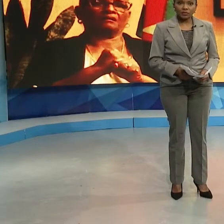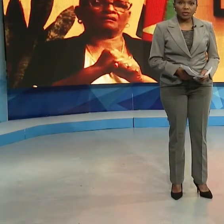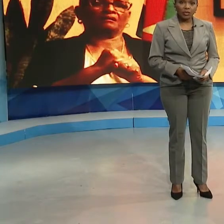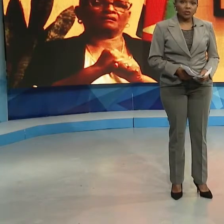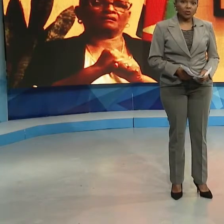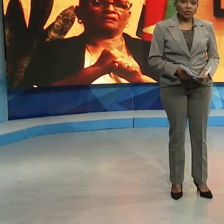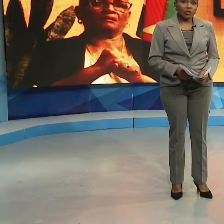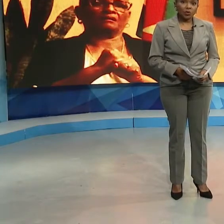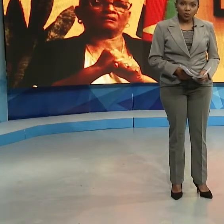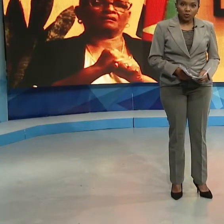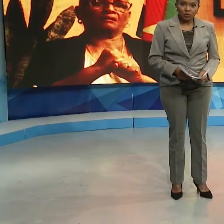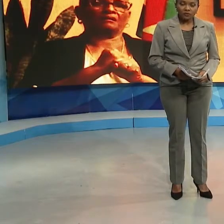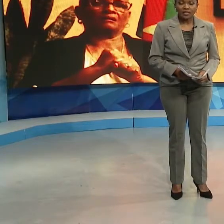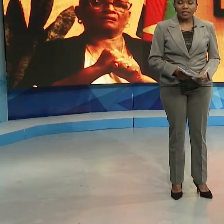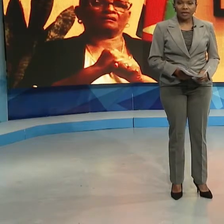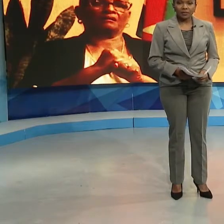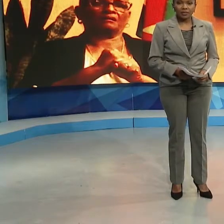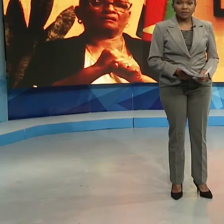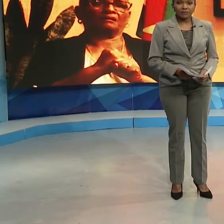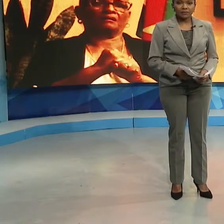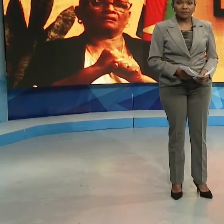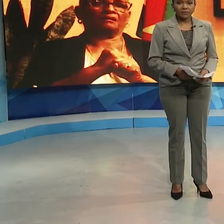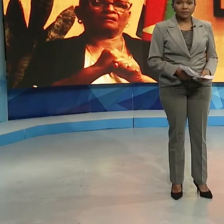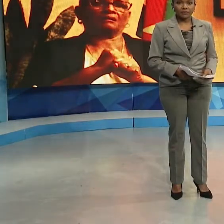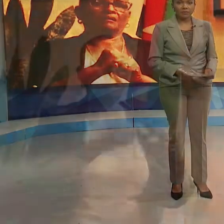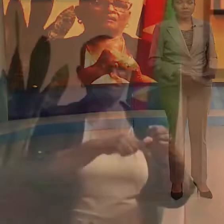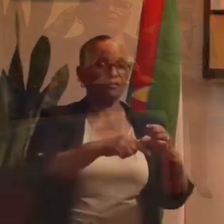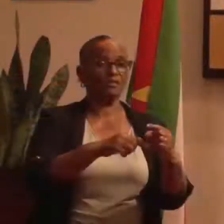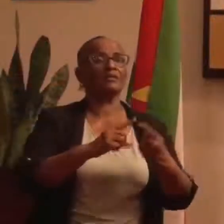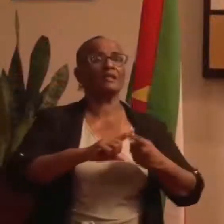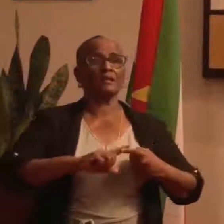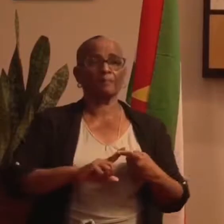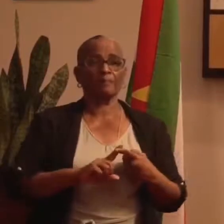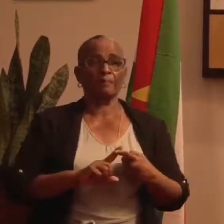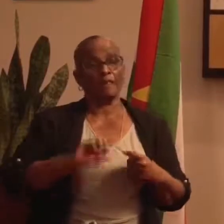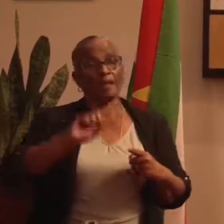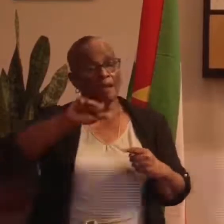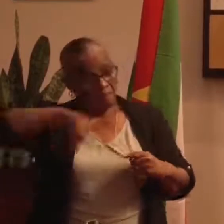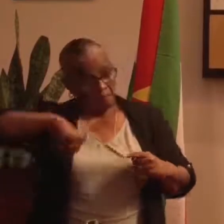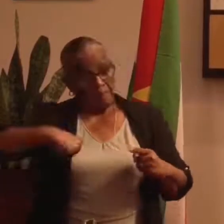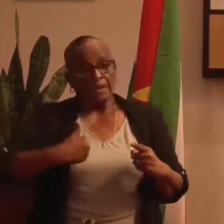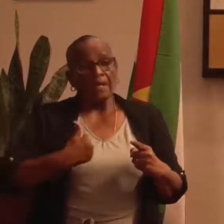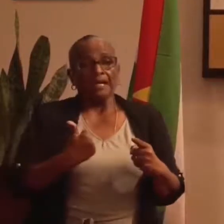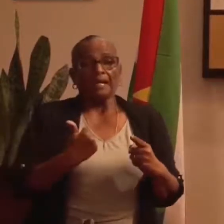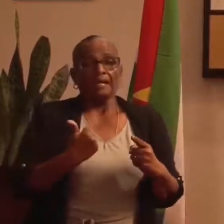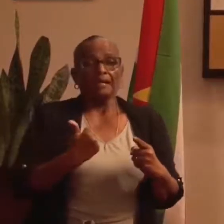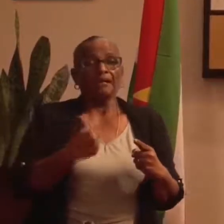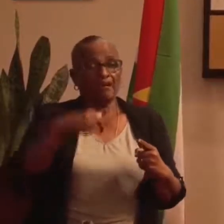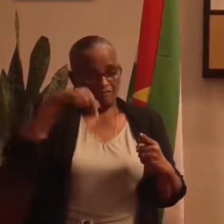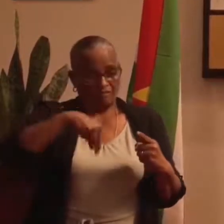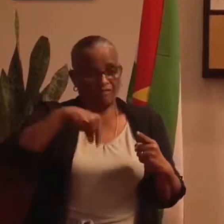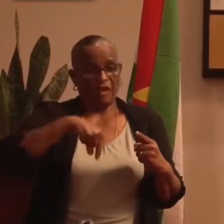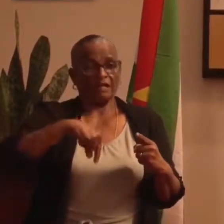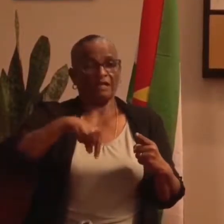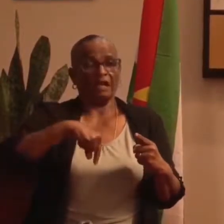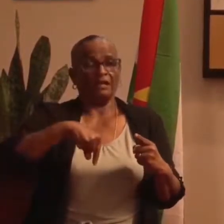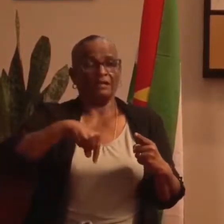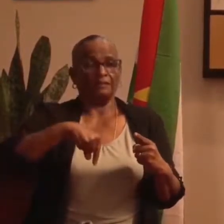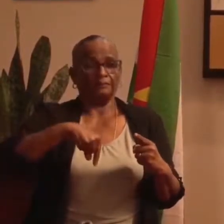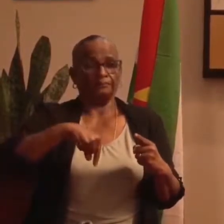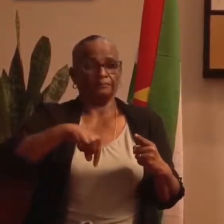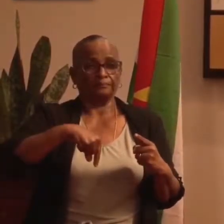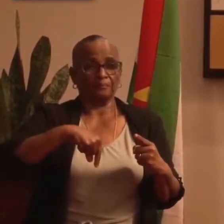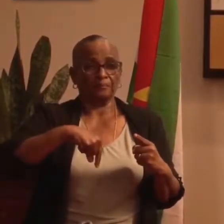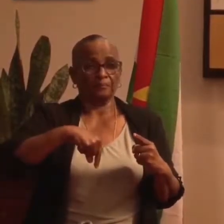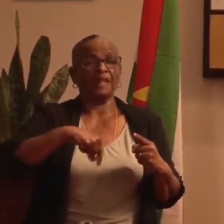het team door het opnoemen van de namen. Laten we beginnen dat ook vandaag